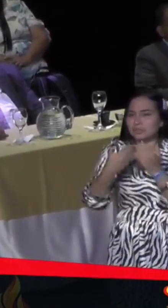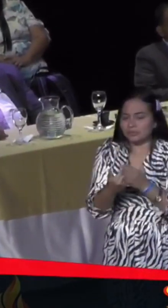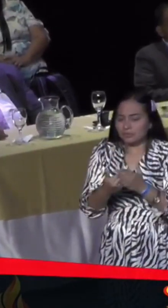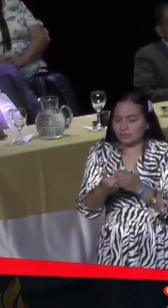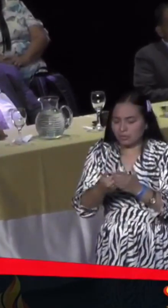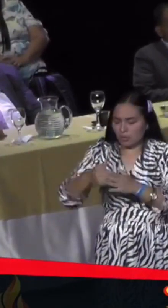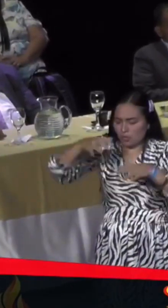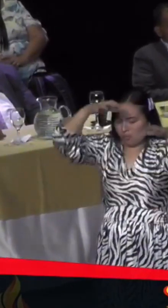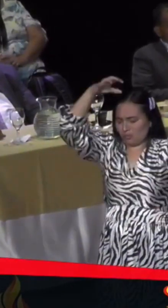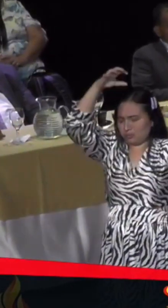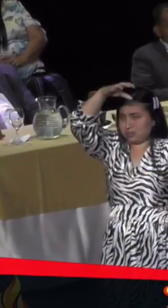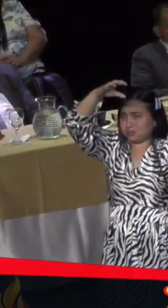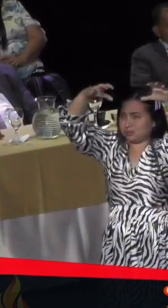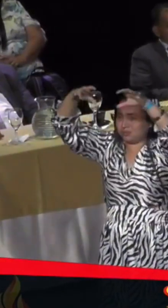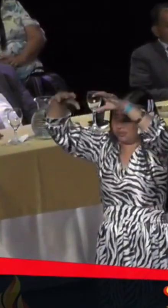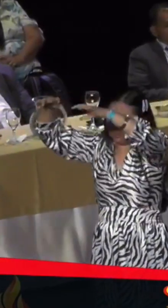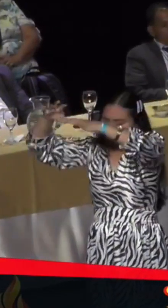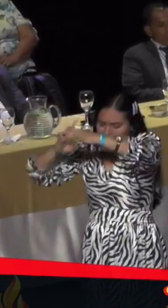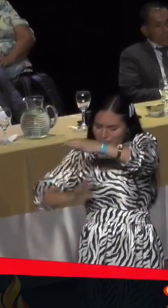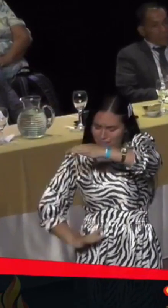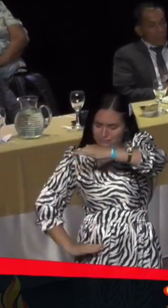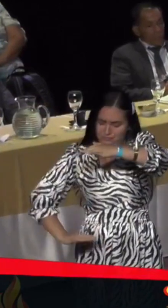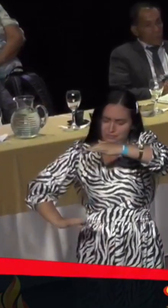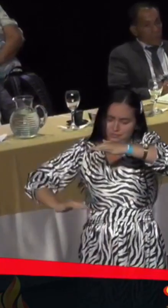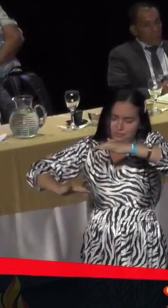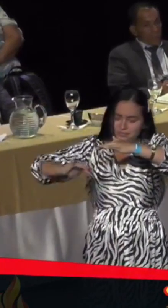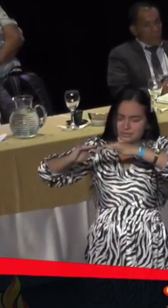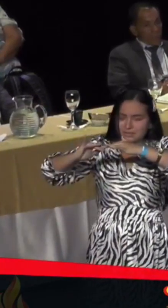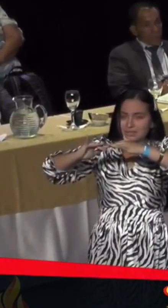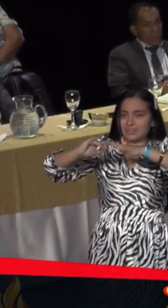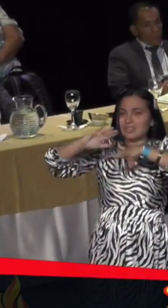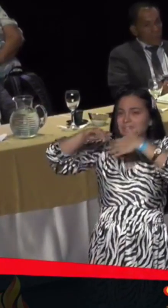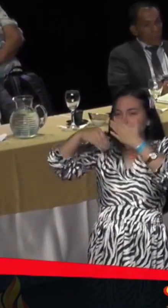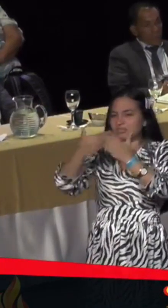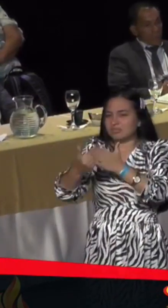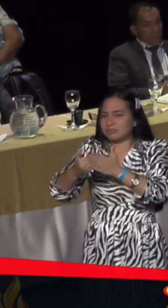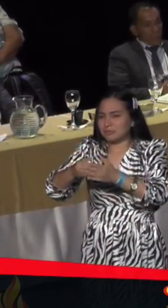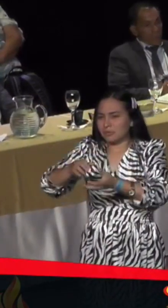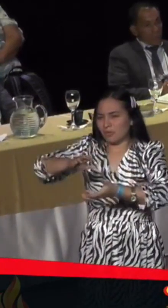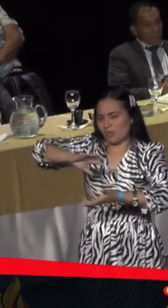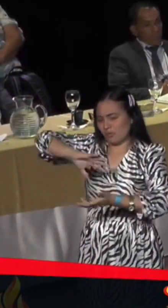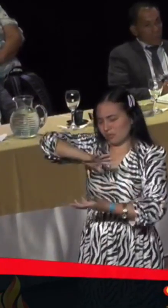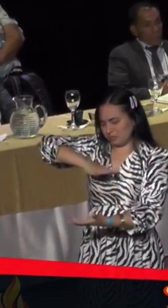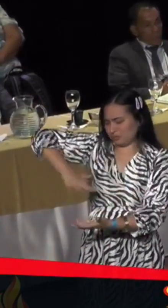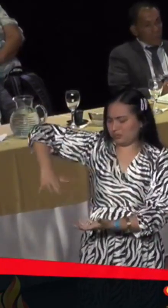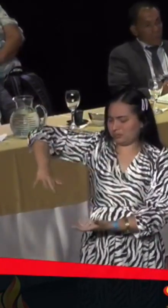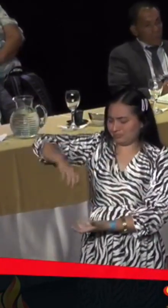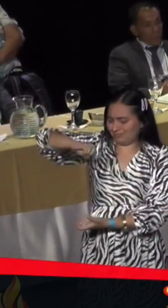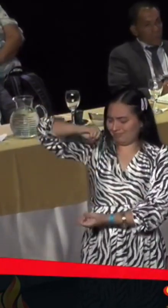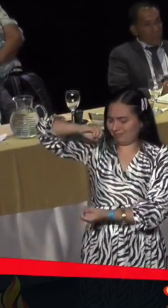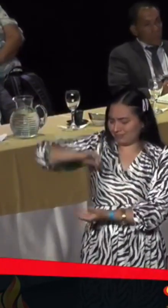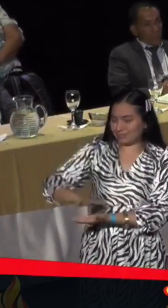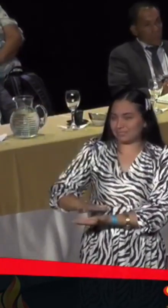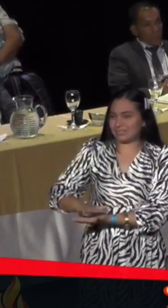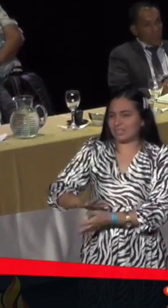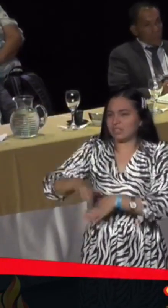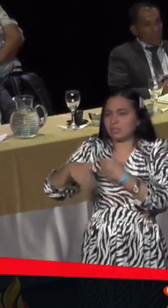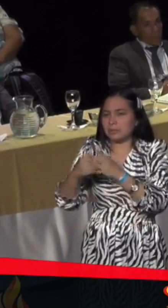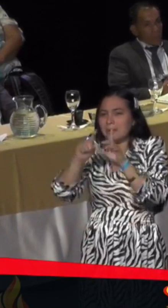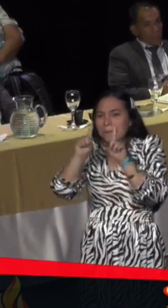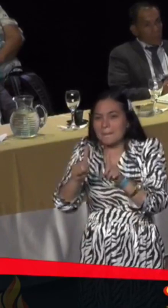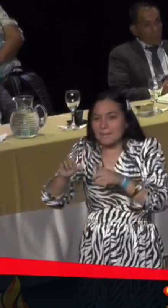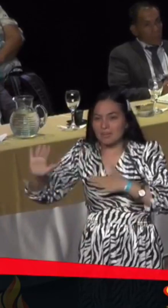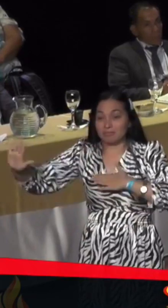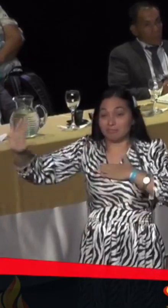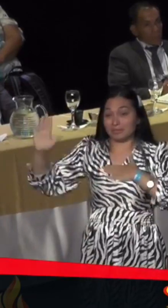vaciadas. Voy a traer destrucción sobre esta tierra a causa de la maldad, pero estableceré mi pacto contigo. Entra tú y